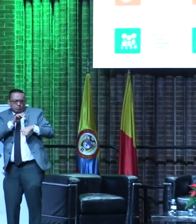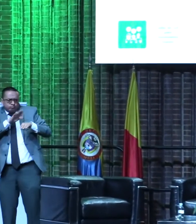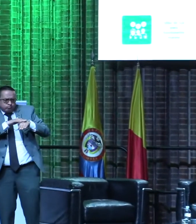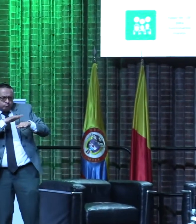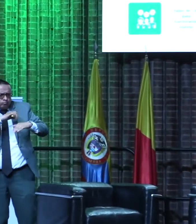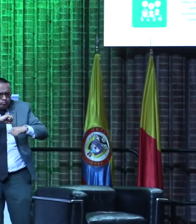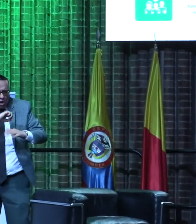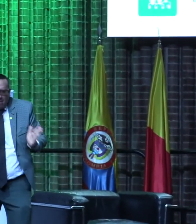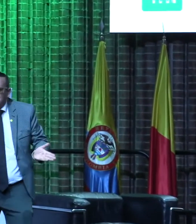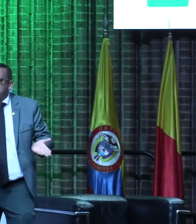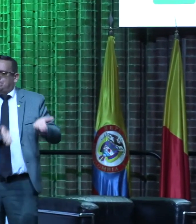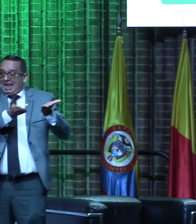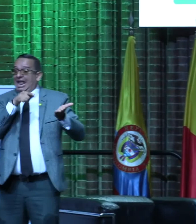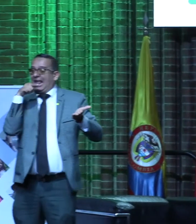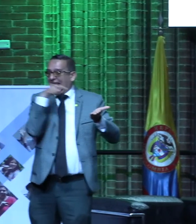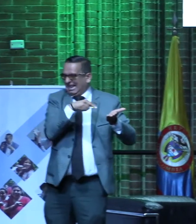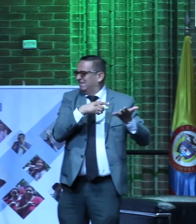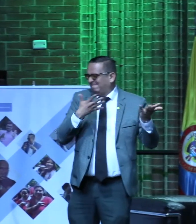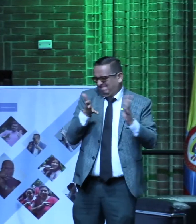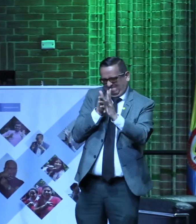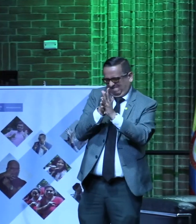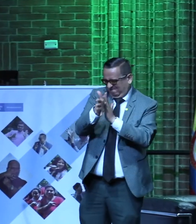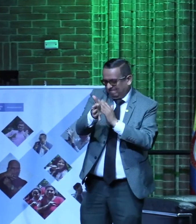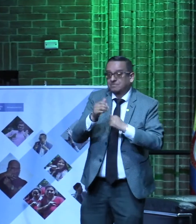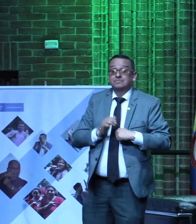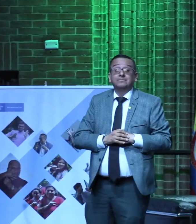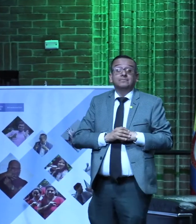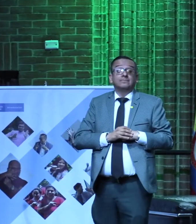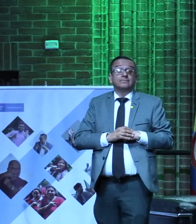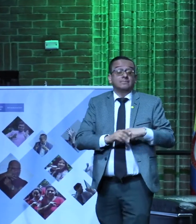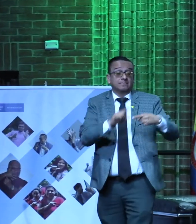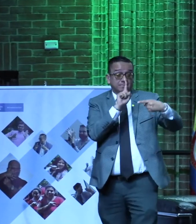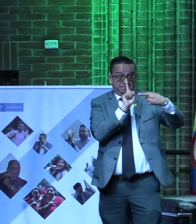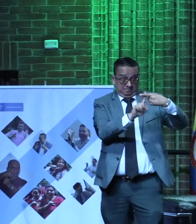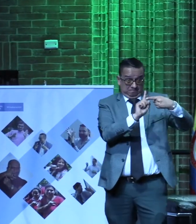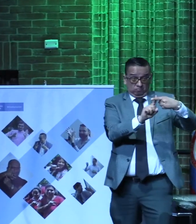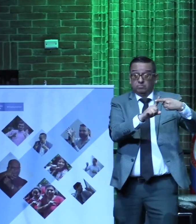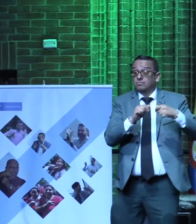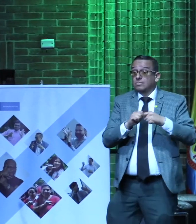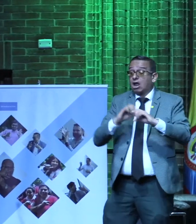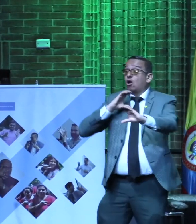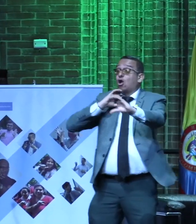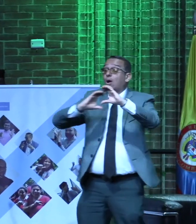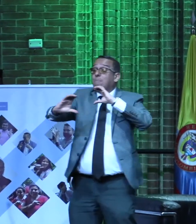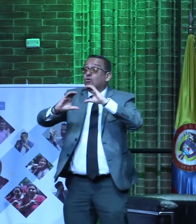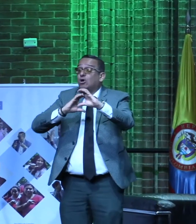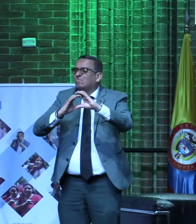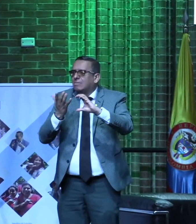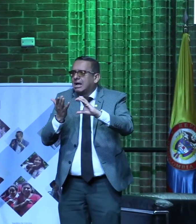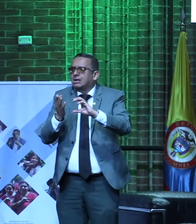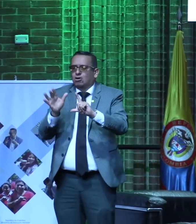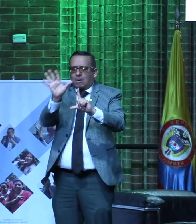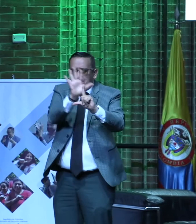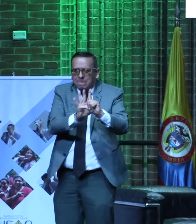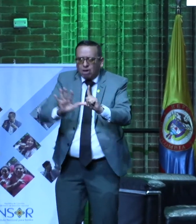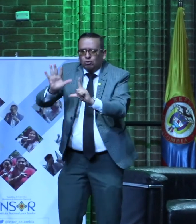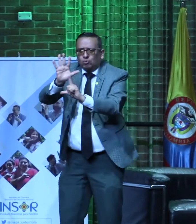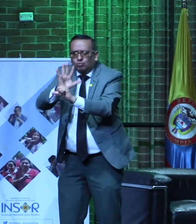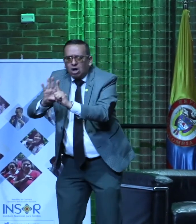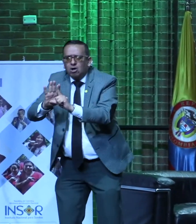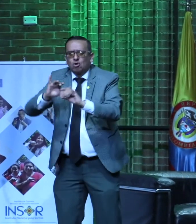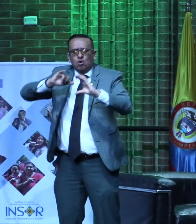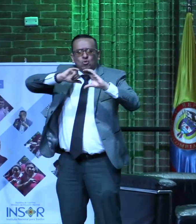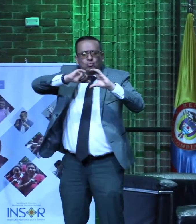INSOR, y pues para garantizar este goce efectivo de los derechos de las personas sordas en los contextos